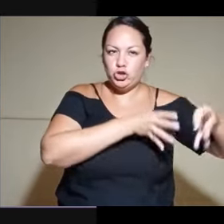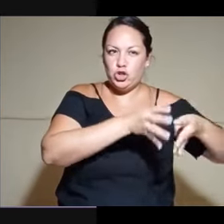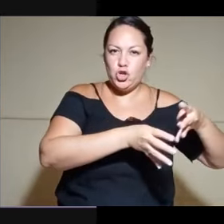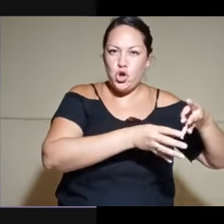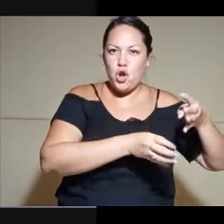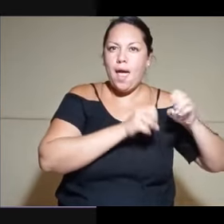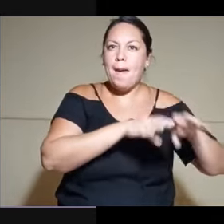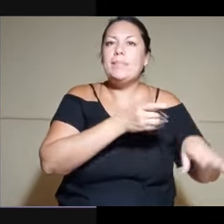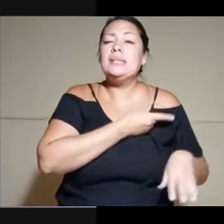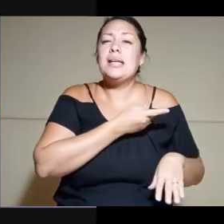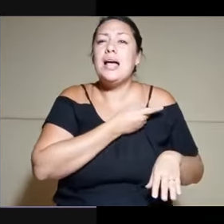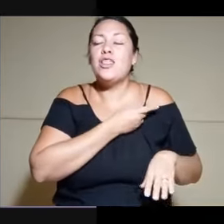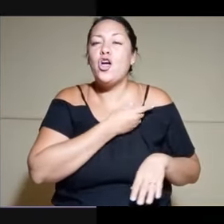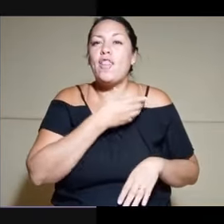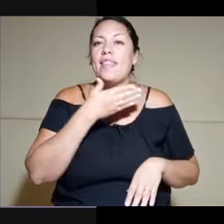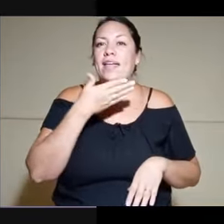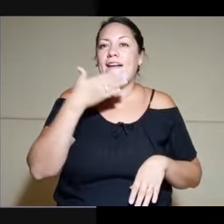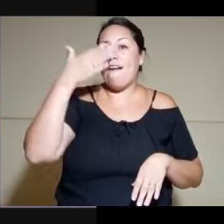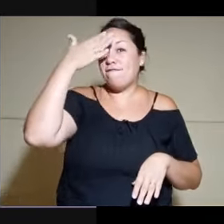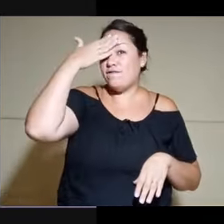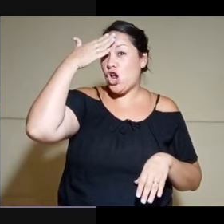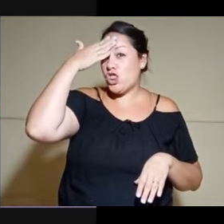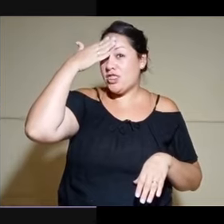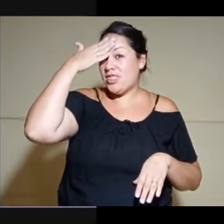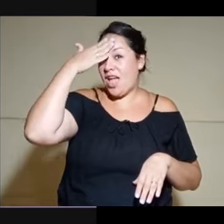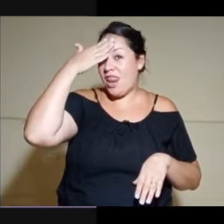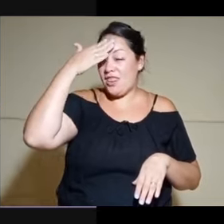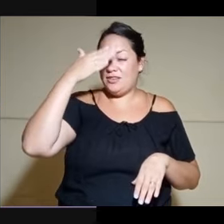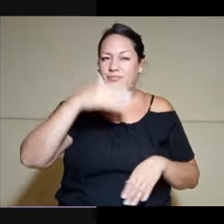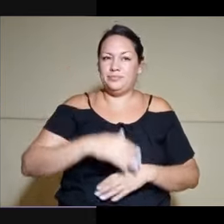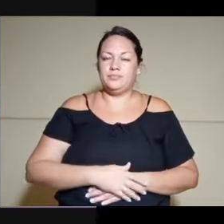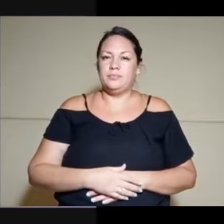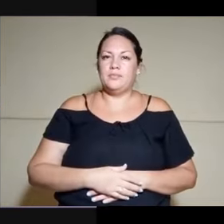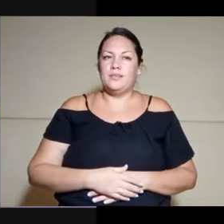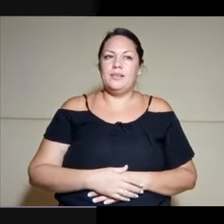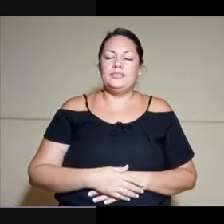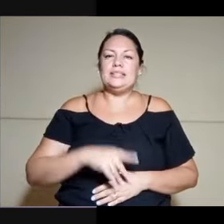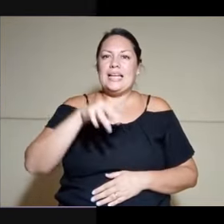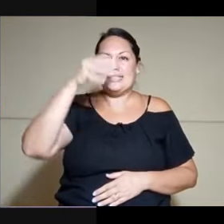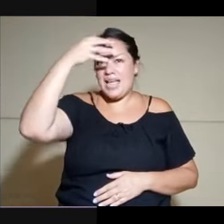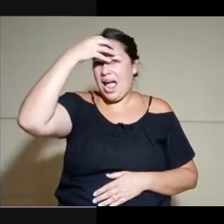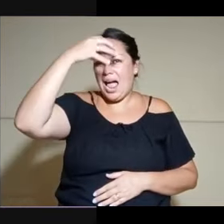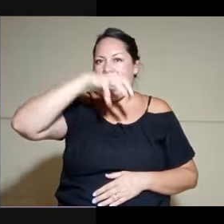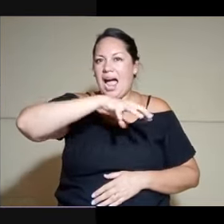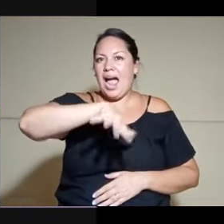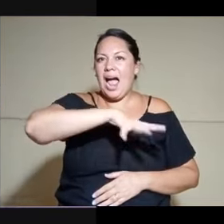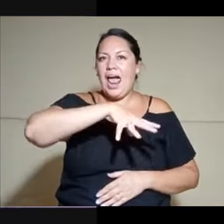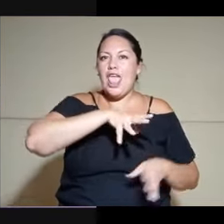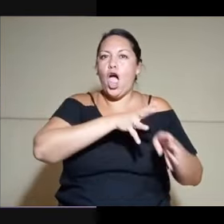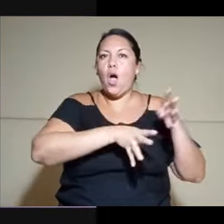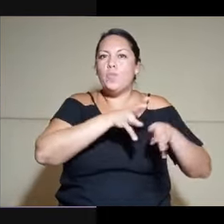vía motora es la vía que se comienza, ¿no es cierto?, en la corteza cerebral frontal, en el